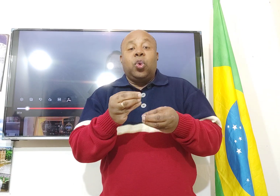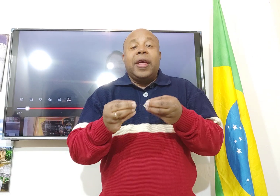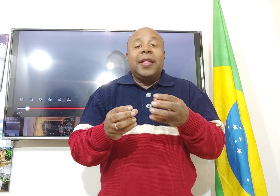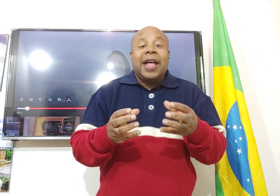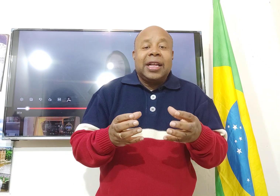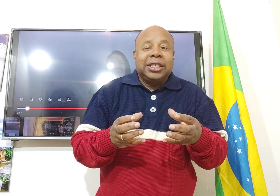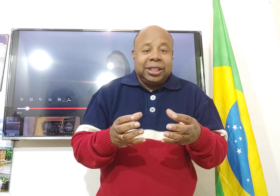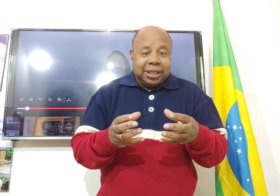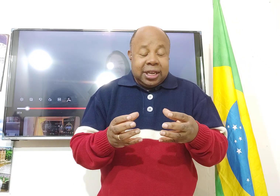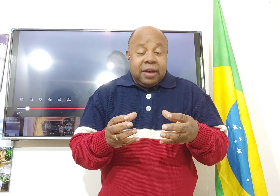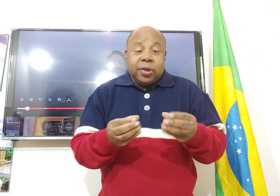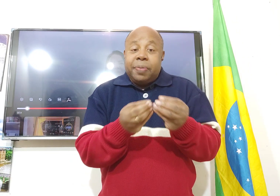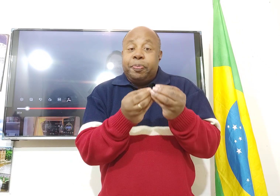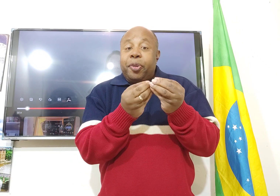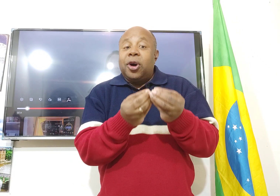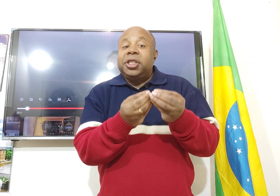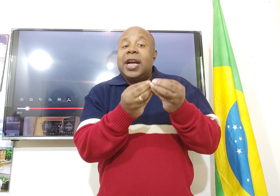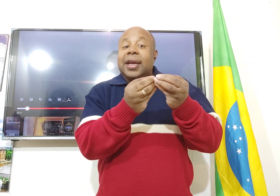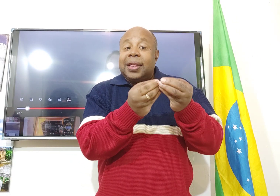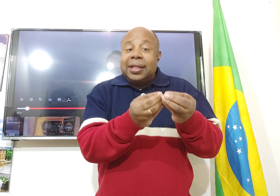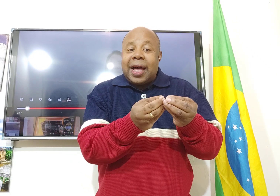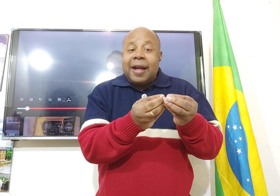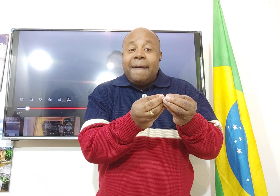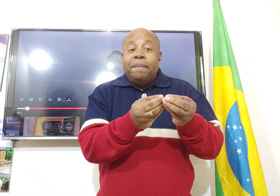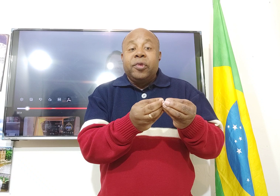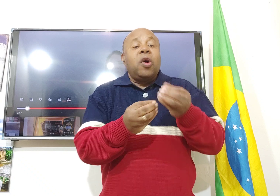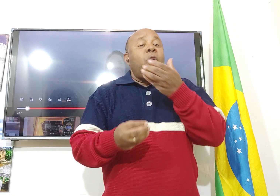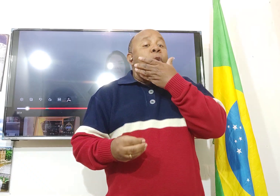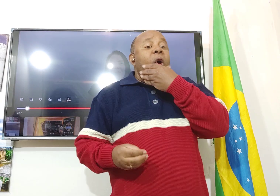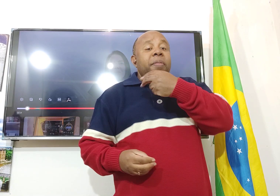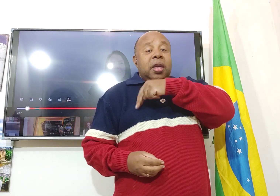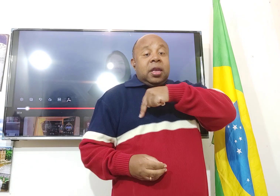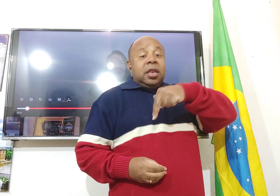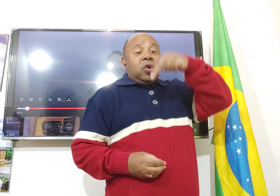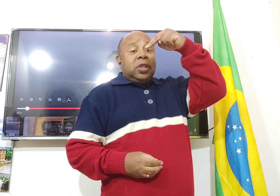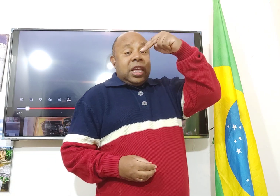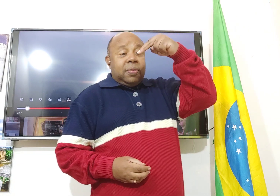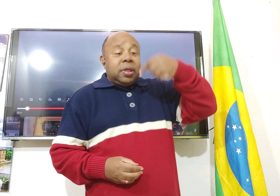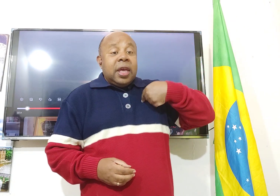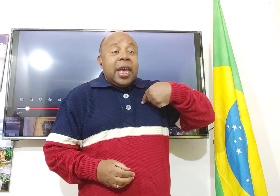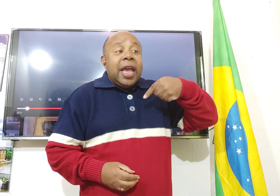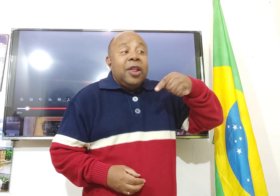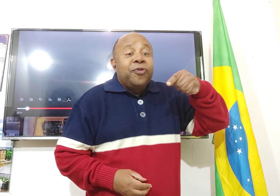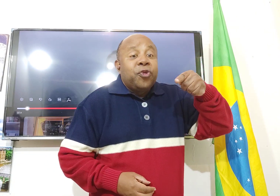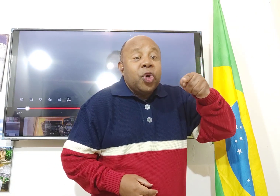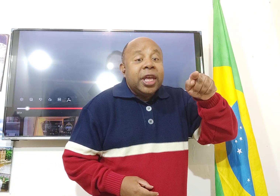peculiaridade, você pode acrescentar. Então, o homem, Nicodemos, ele foi,